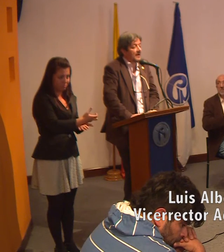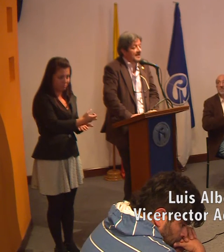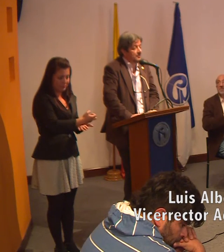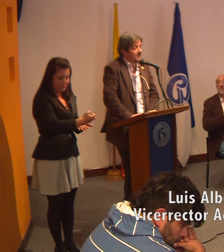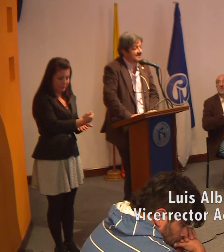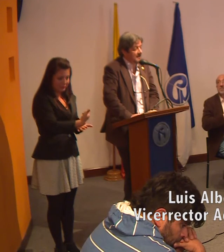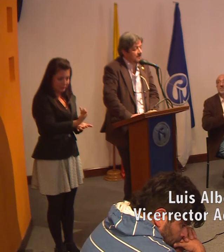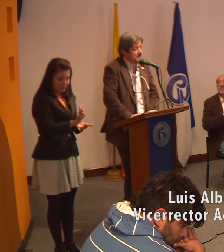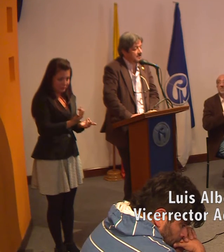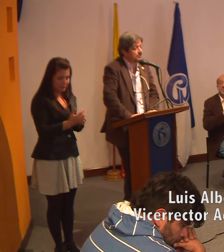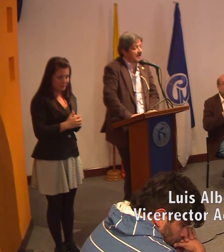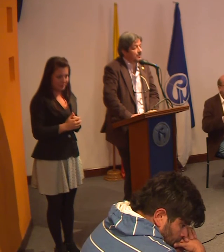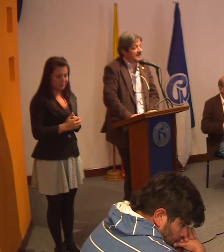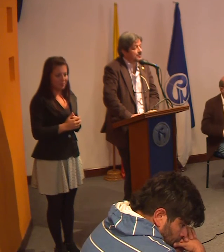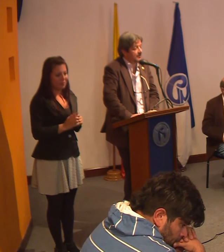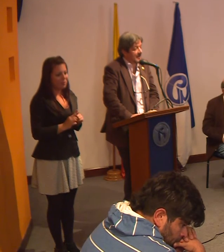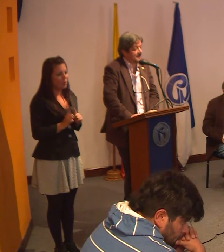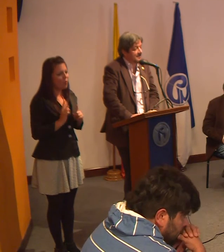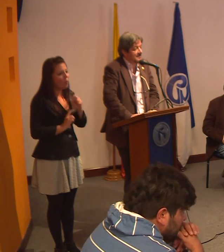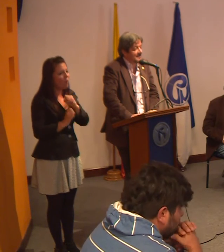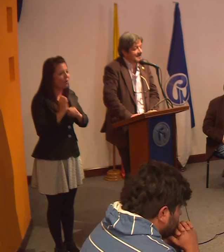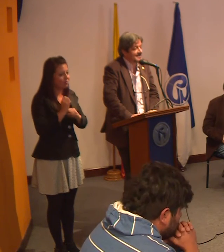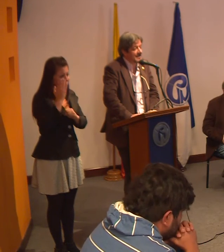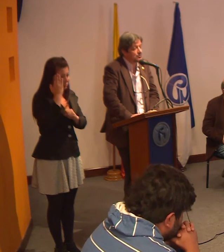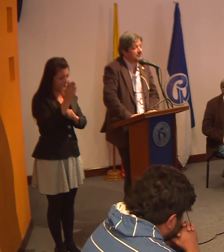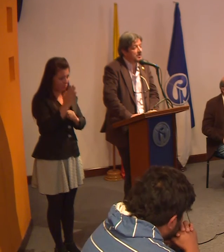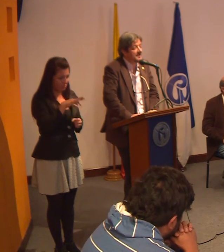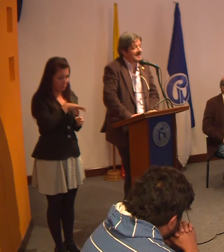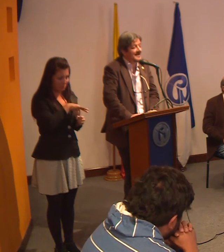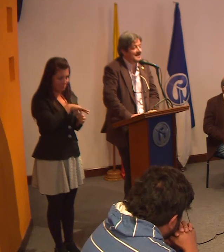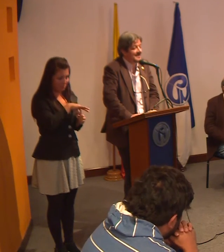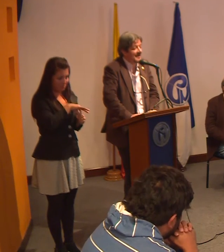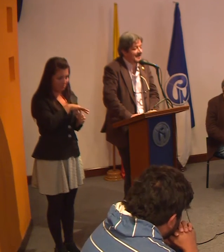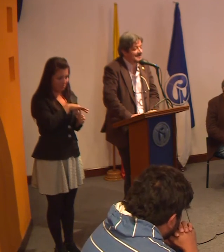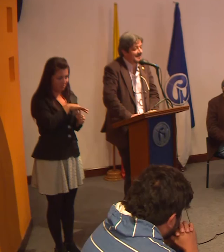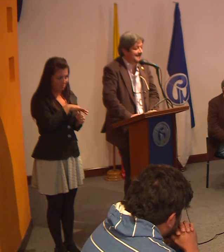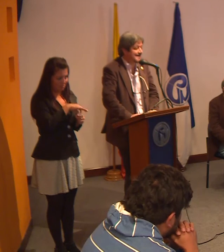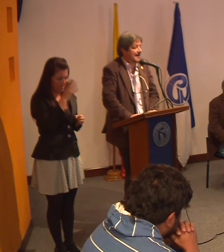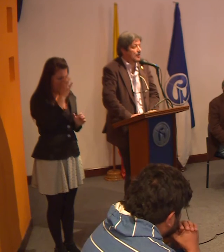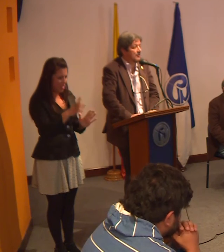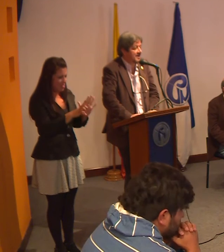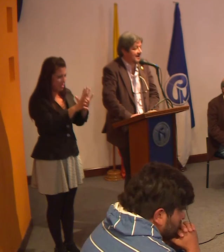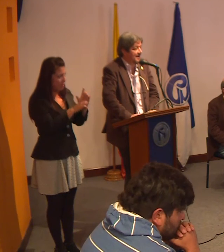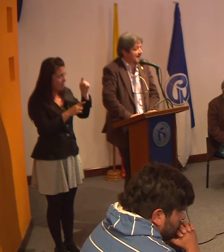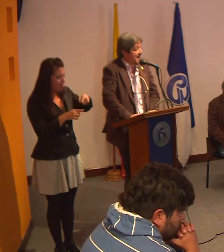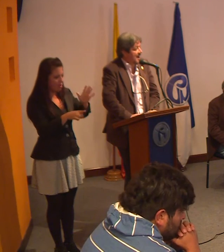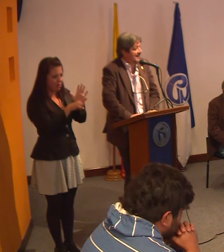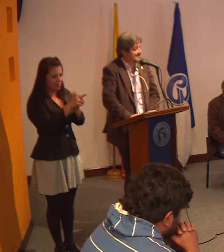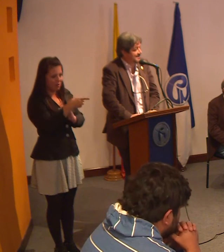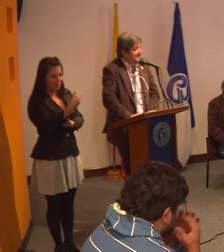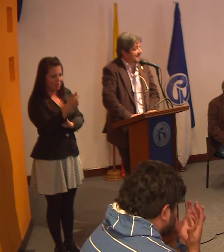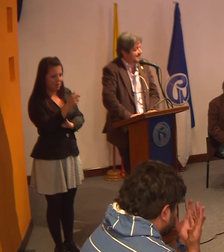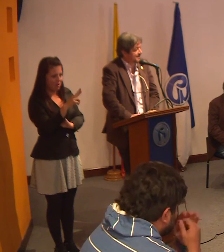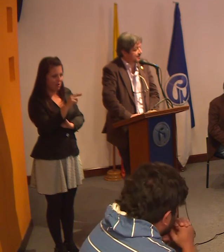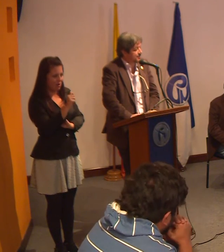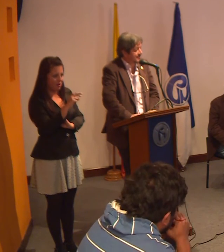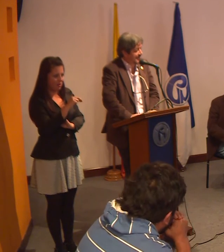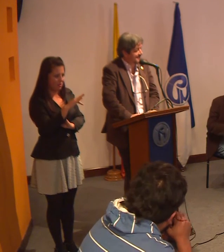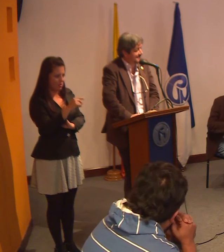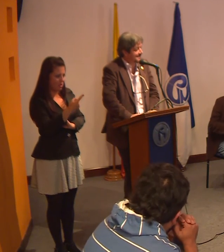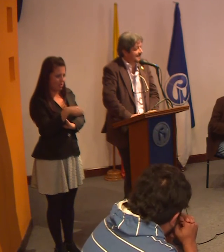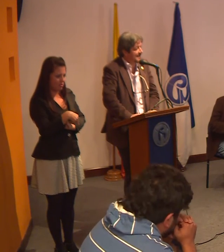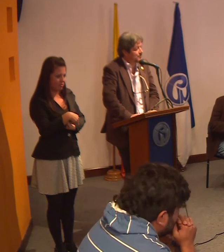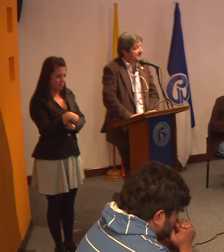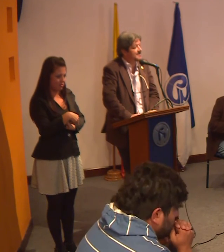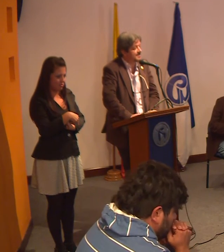Pero el año pasado es un año electoral que está sumido en la ley de garantías que cobija a las entidades